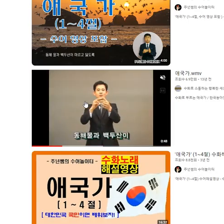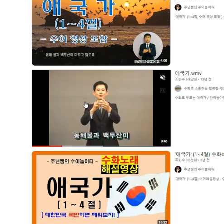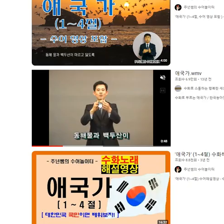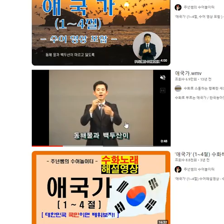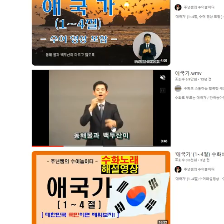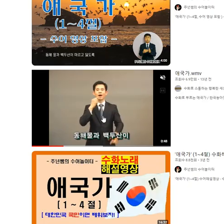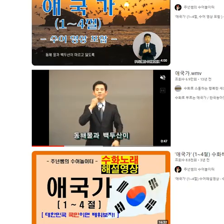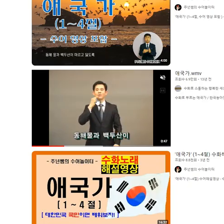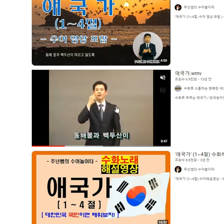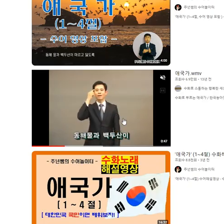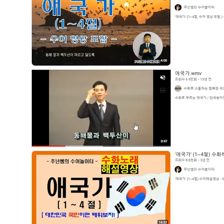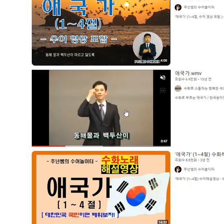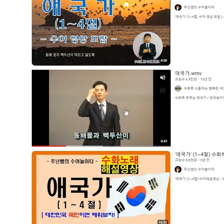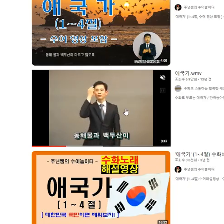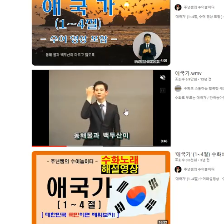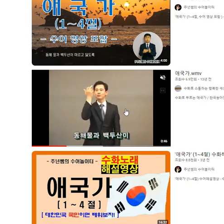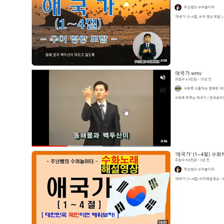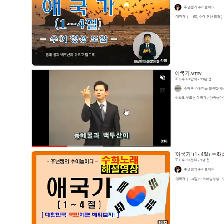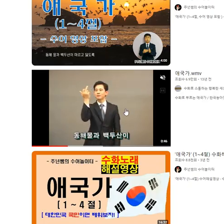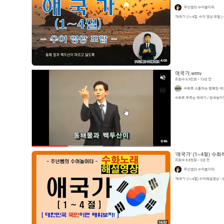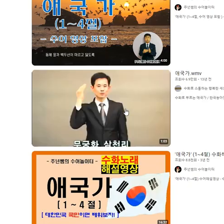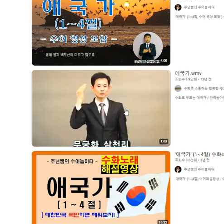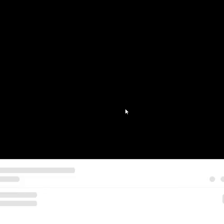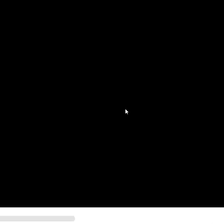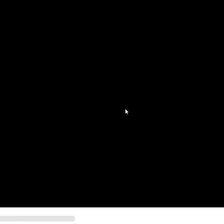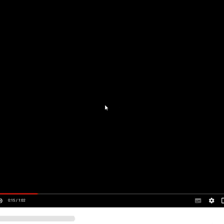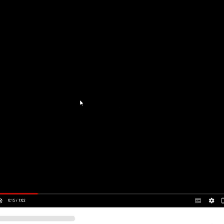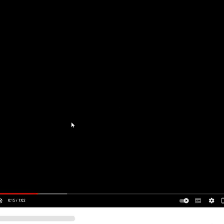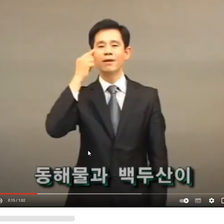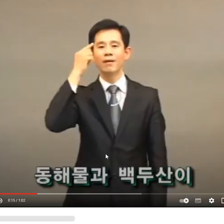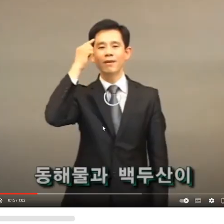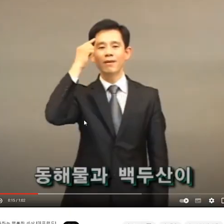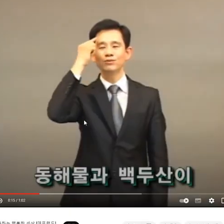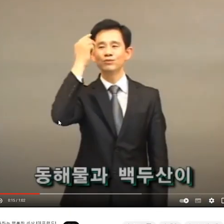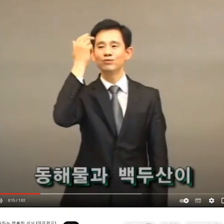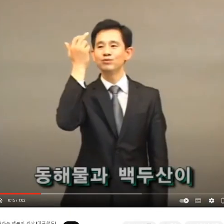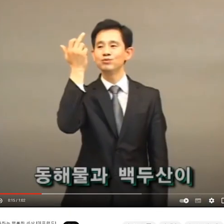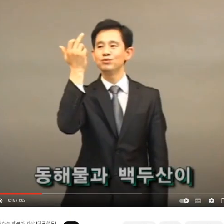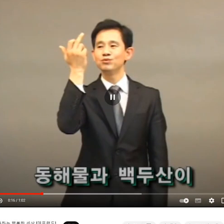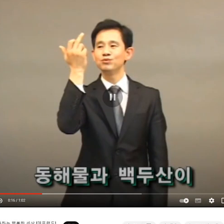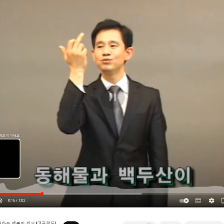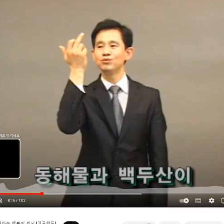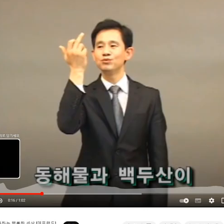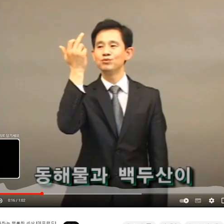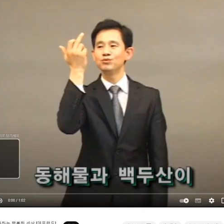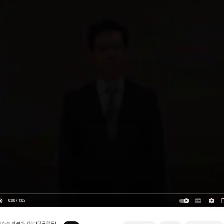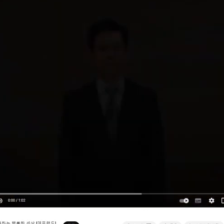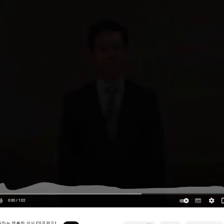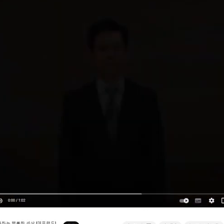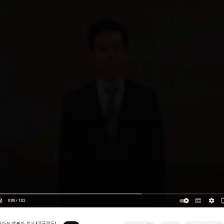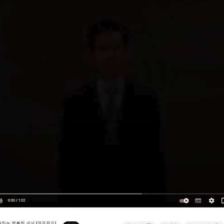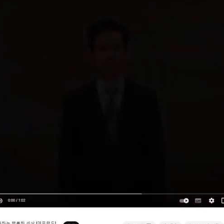구 버전이라고도 볼 수 있는데 보시면 뭐 근데 설명드릴 게 거의 없긴 하는데 단어만 뭐 아시면